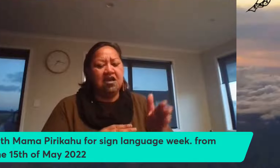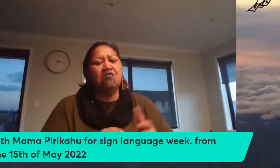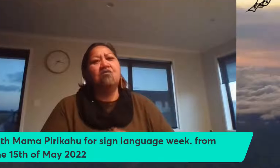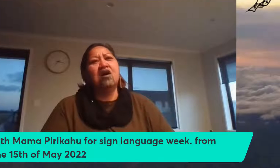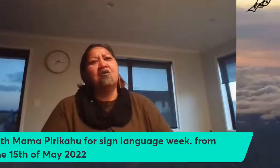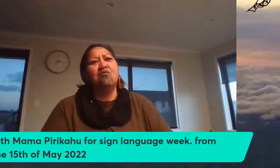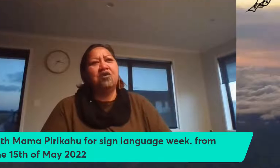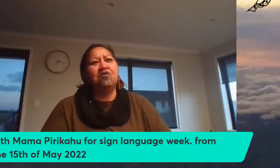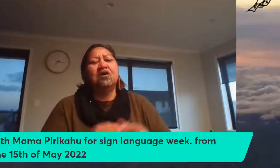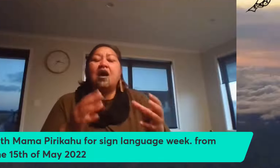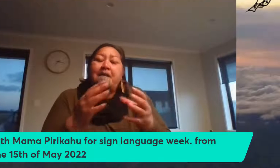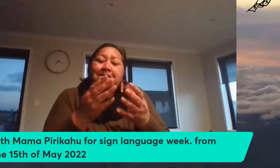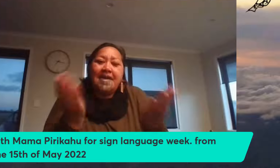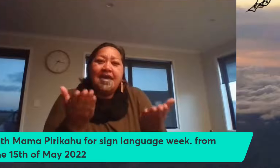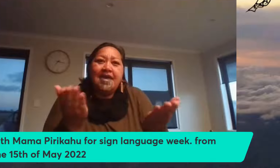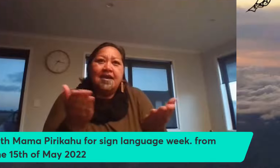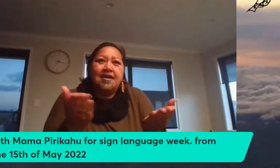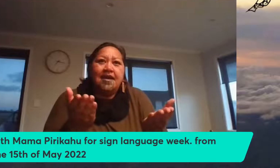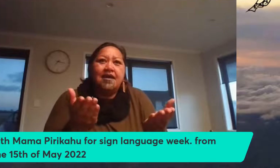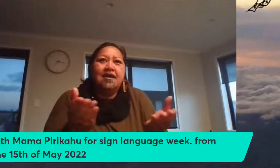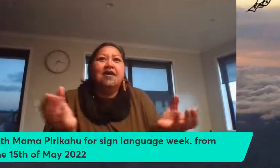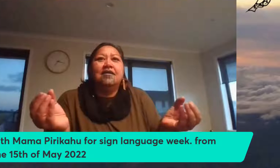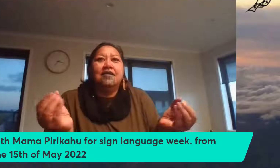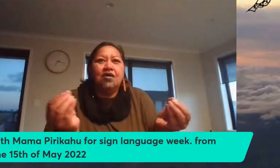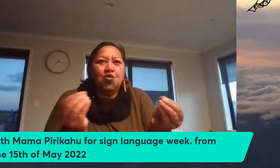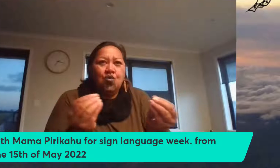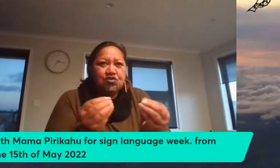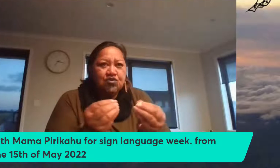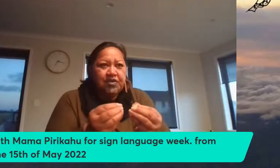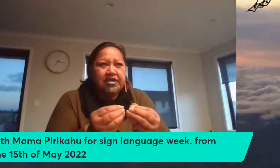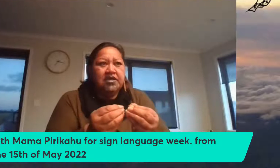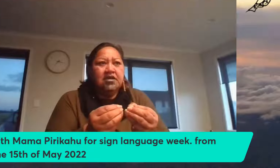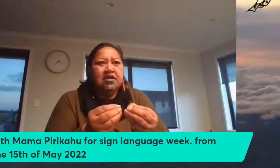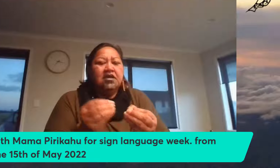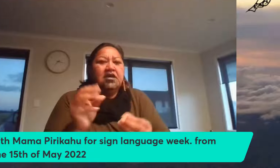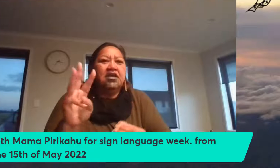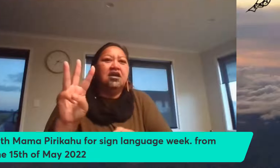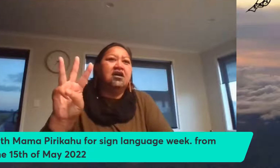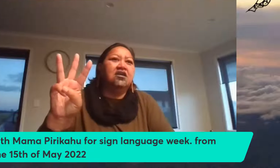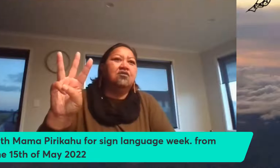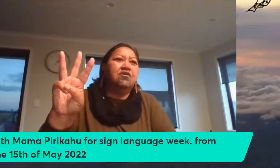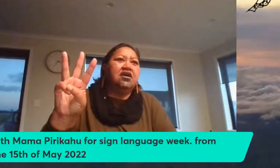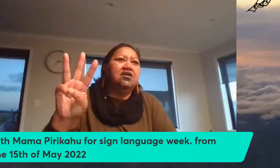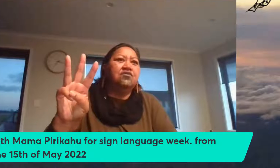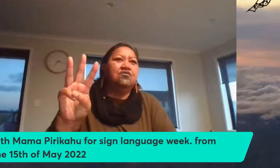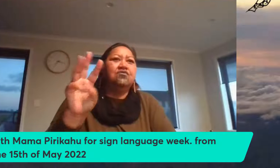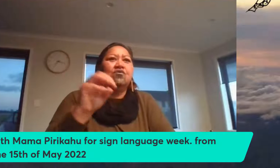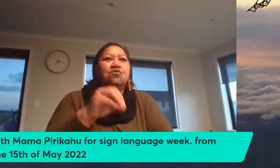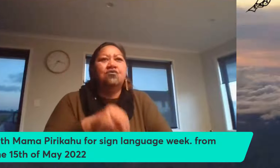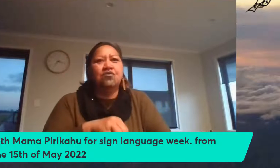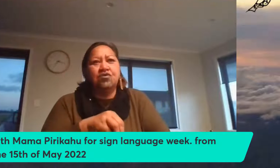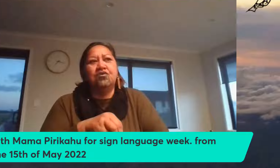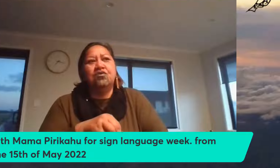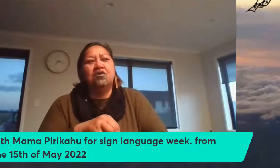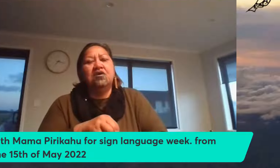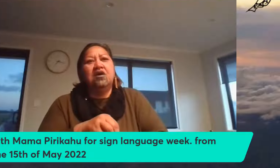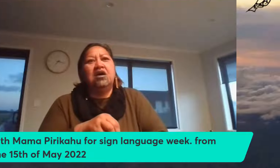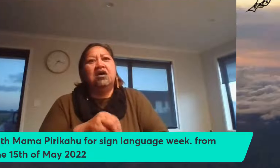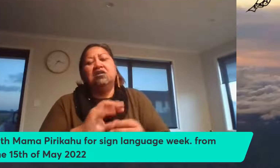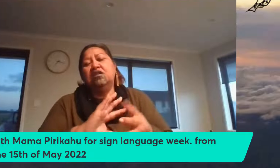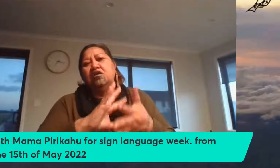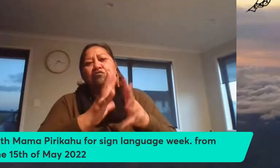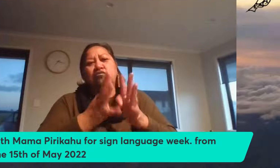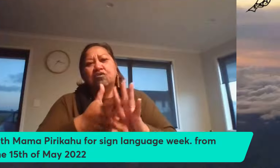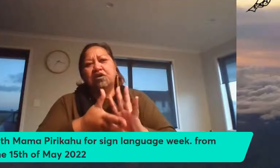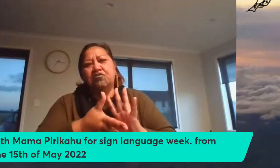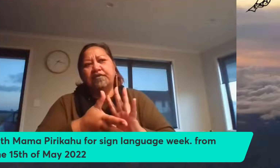Ki tērā o ngā wero ka pē ea nei te kōtui I ngā reo e toru o roto